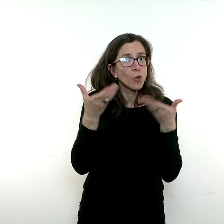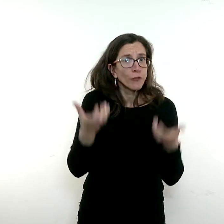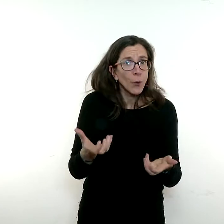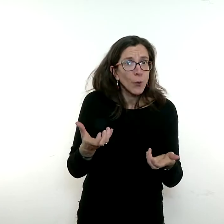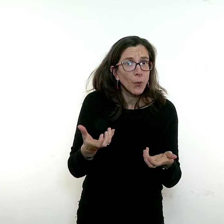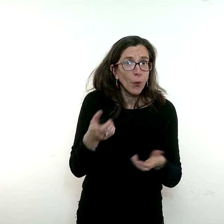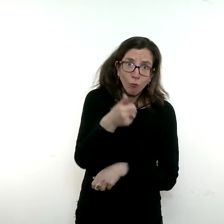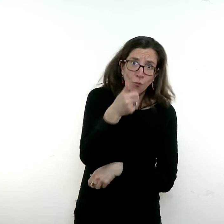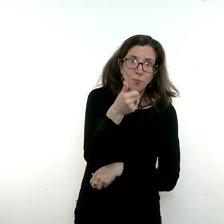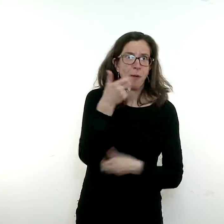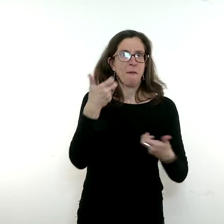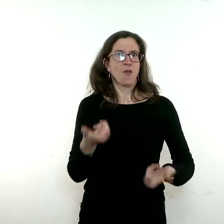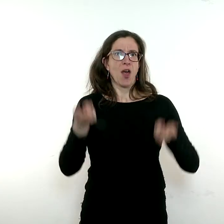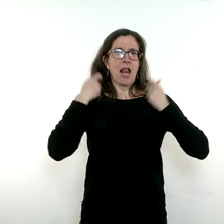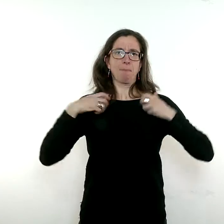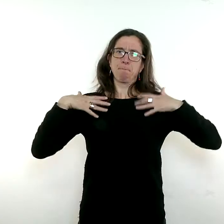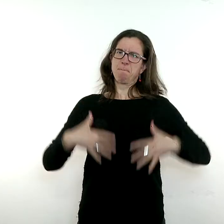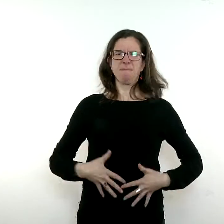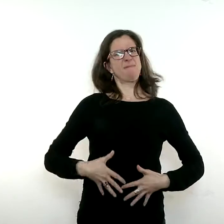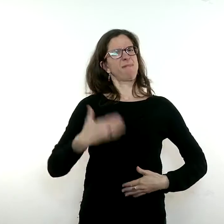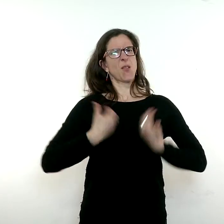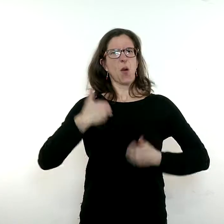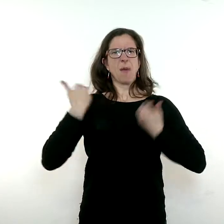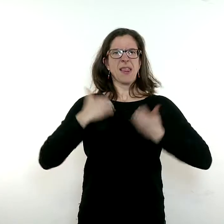peut-être jouer le rôle d'acteur.